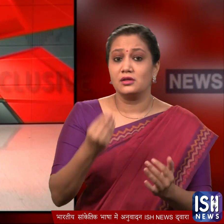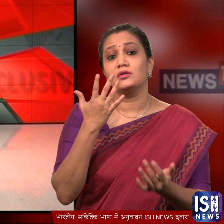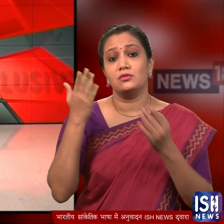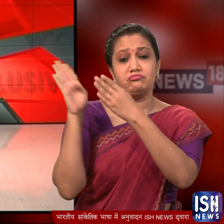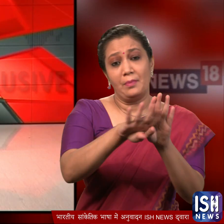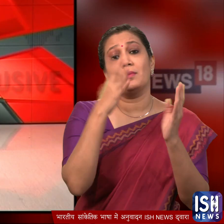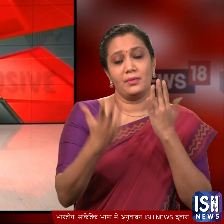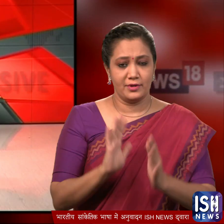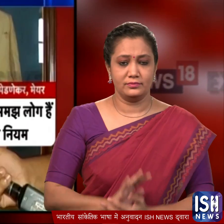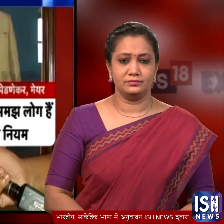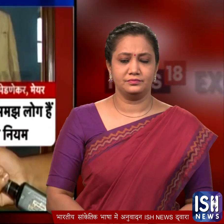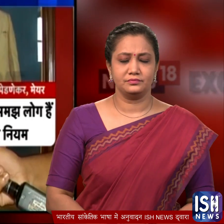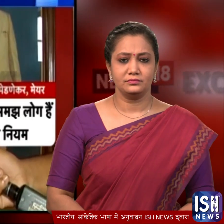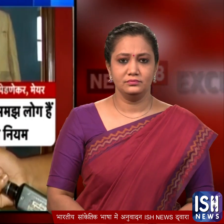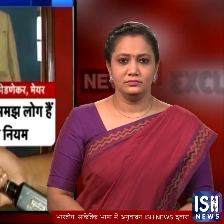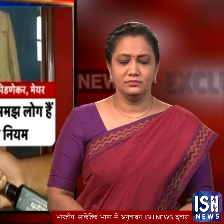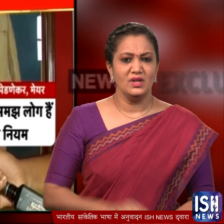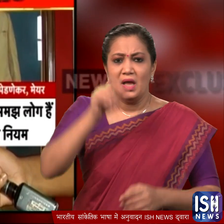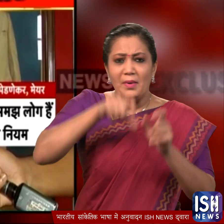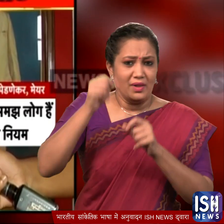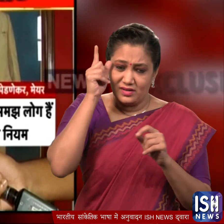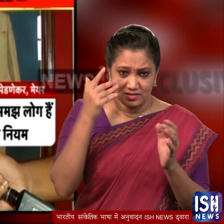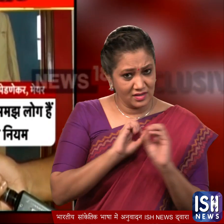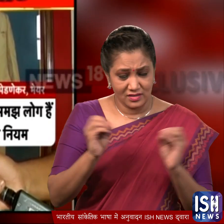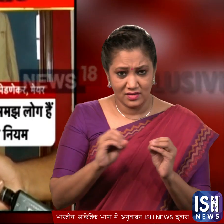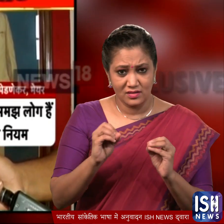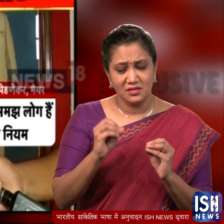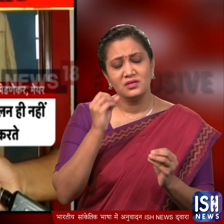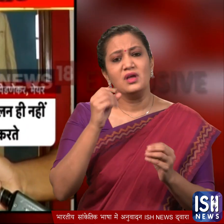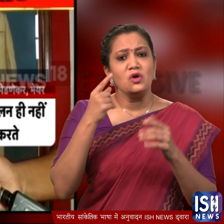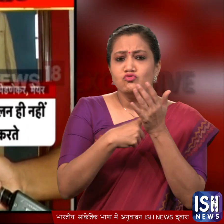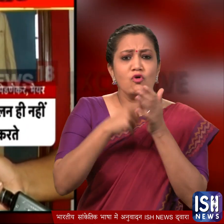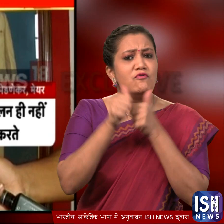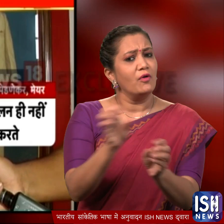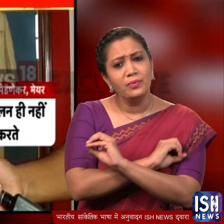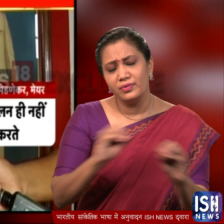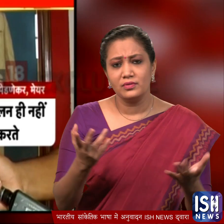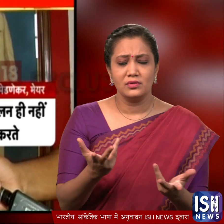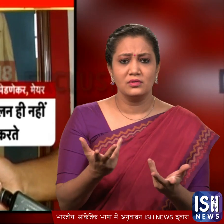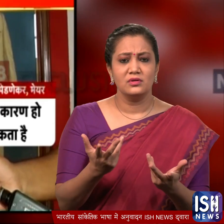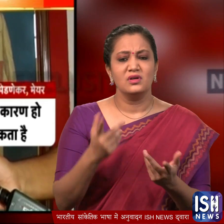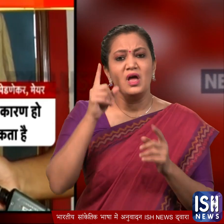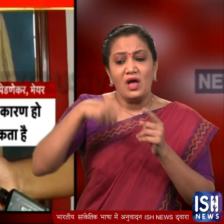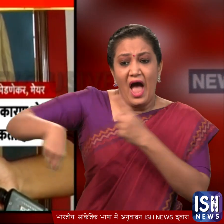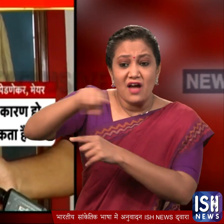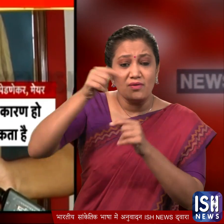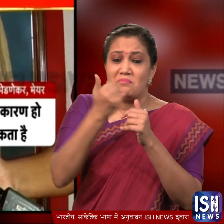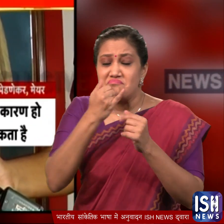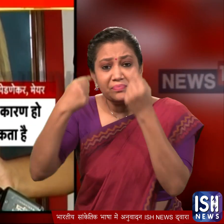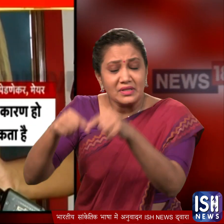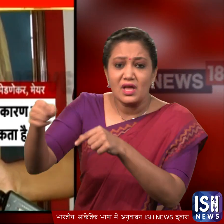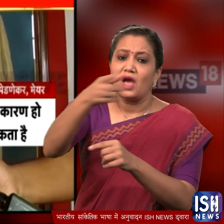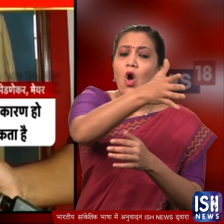के भी संकेत दिए हैं। लेकिन ना समझ लोग हैं कि जो नियम का पालन ही नहीं करते, उनके